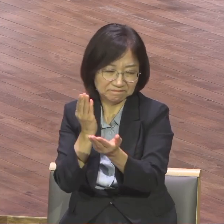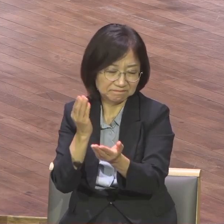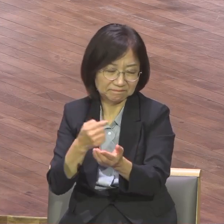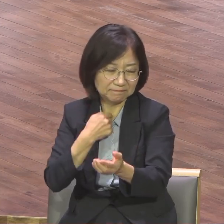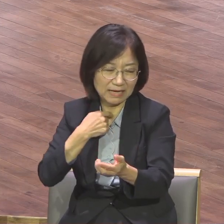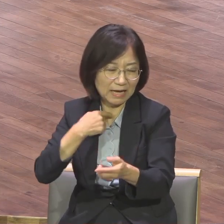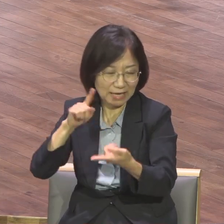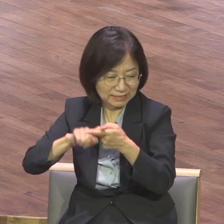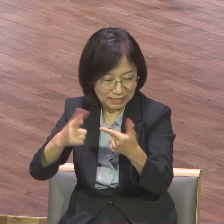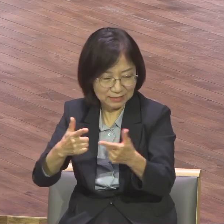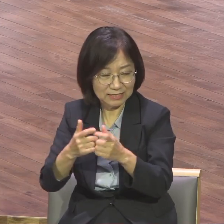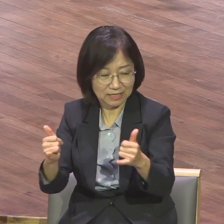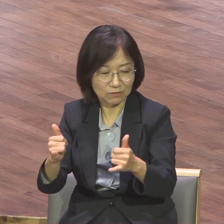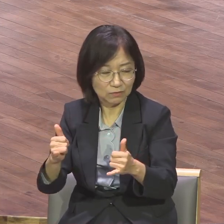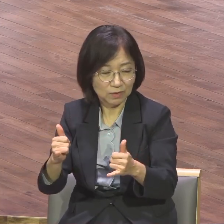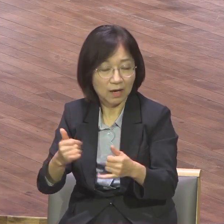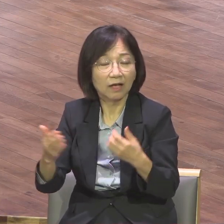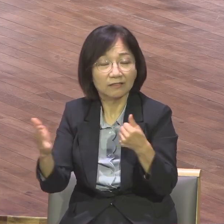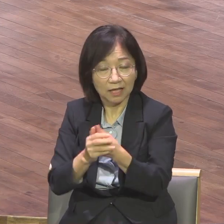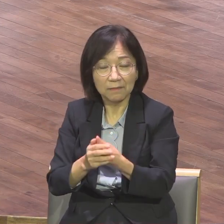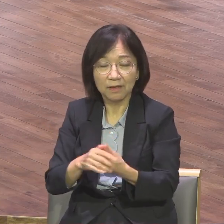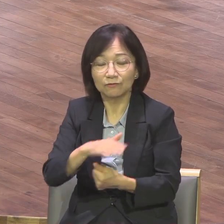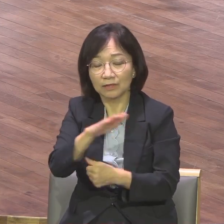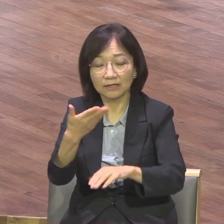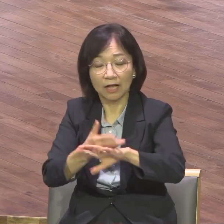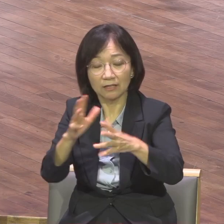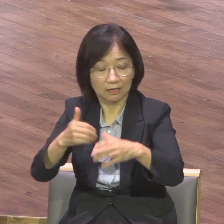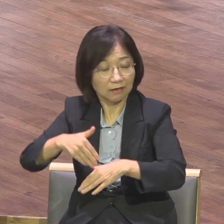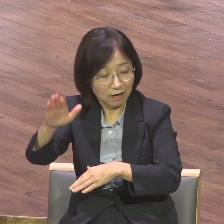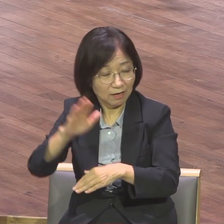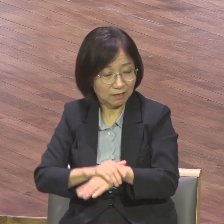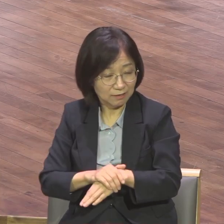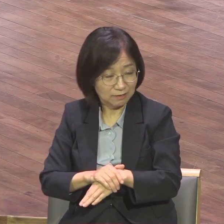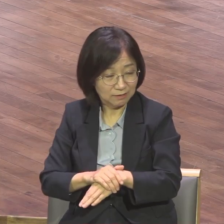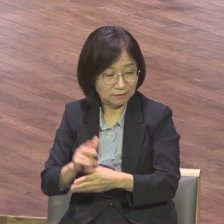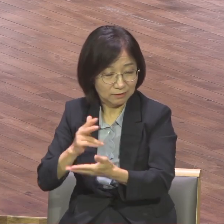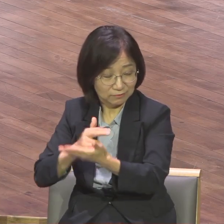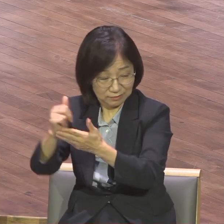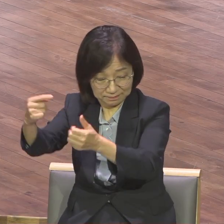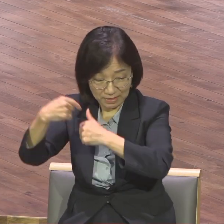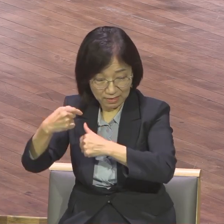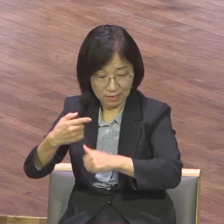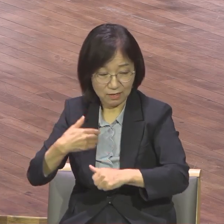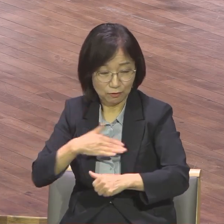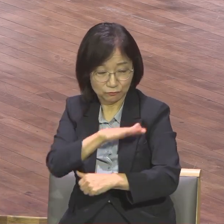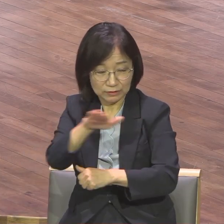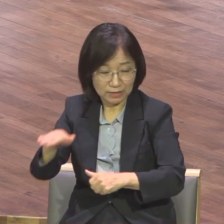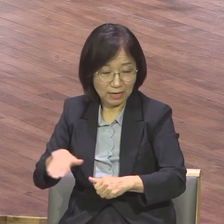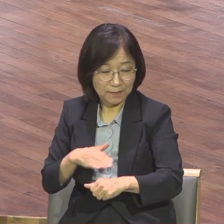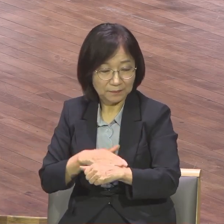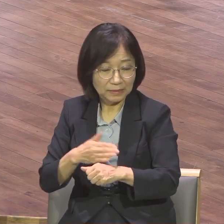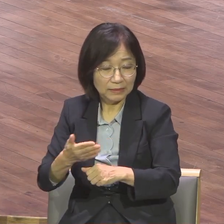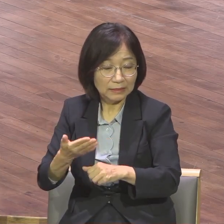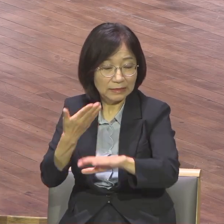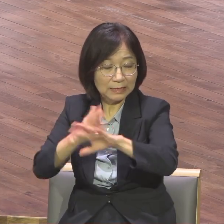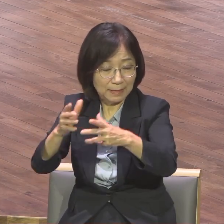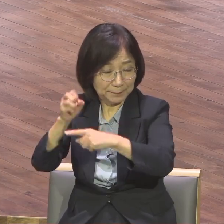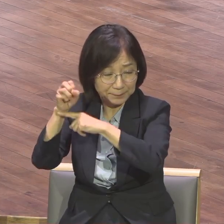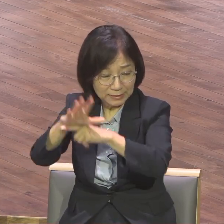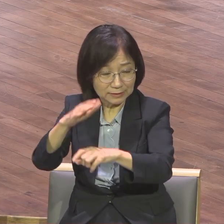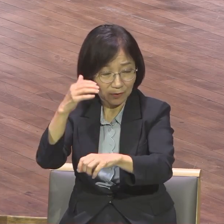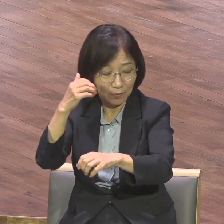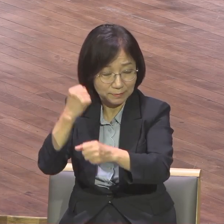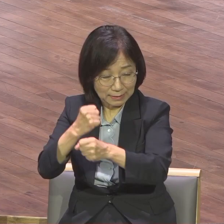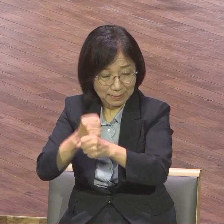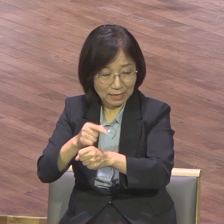우리가 이방인에게로 향하노라. 주께서 이같이 우리에게 명하시되 내가 너를 이방의 빛으로 삼아 너로 땅끝까지